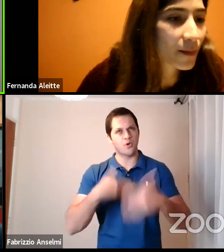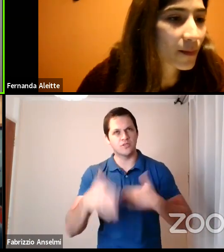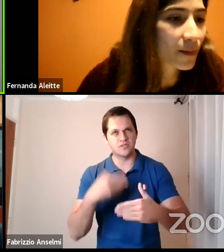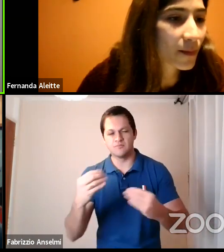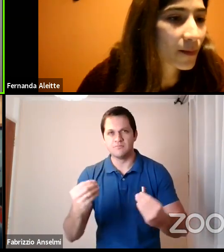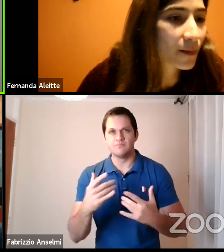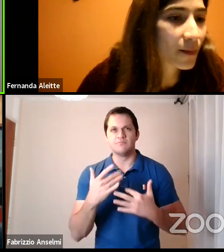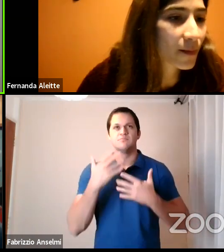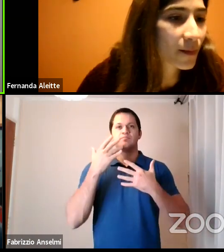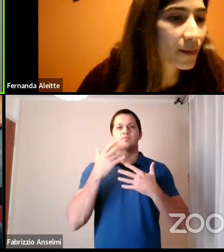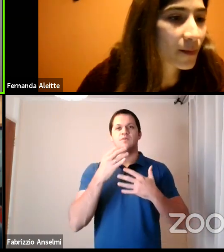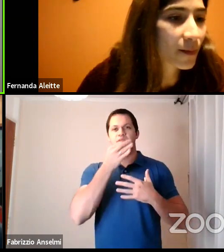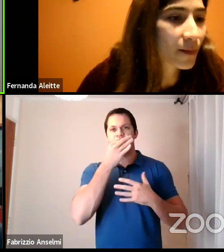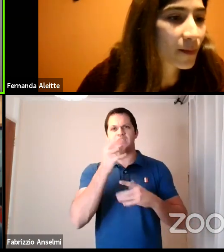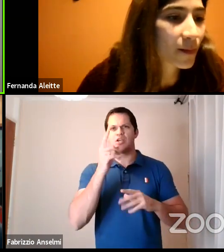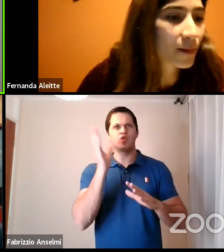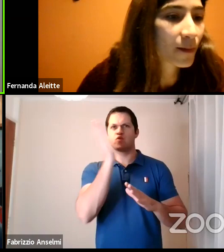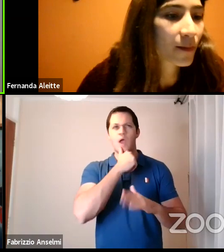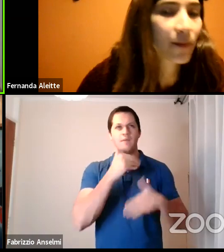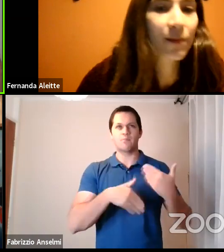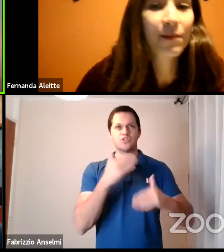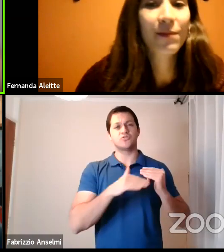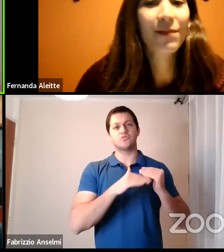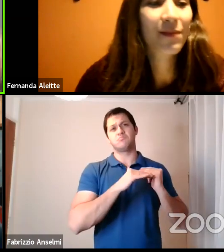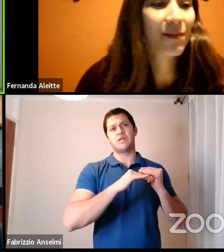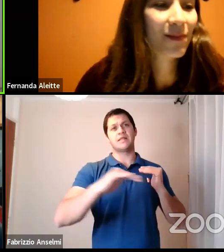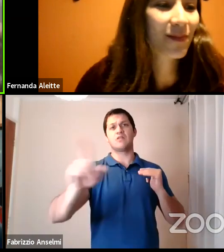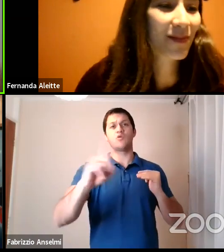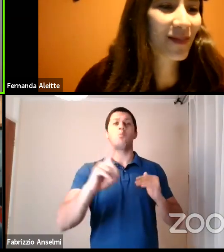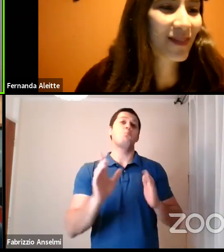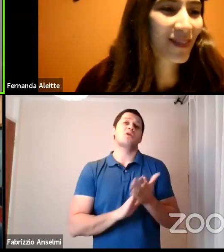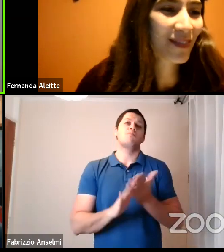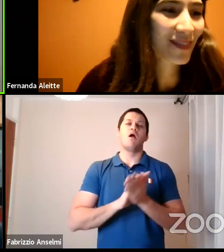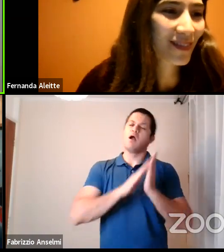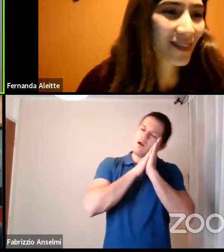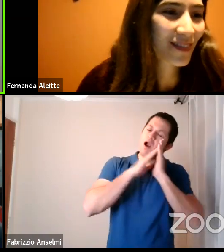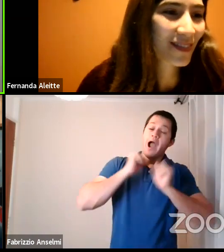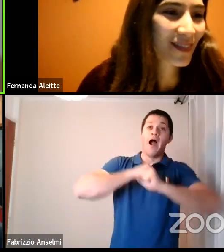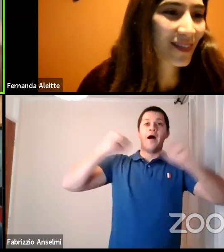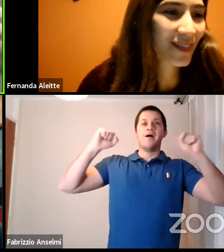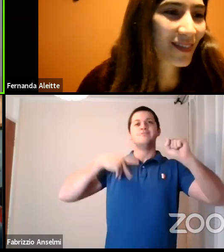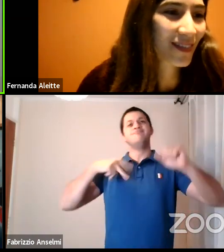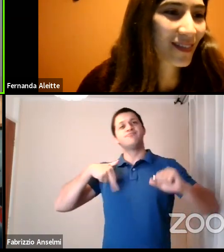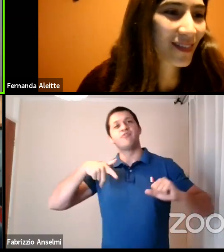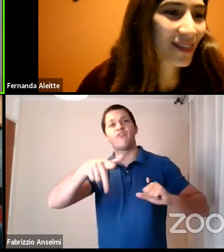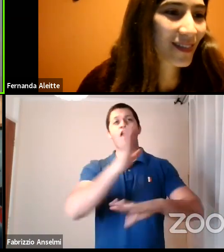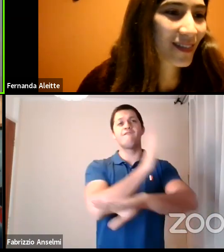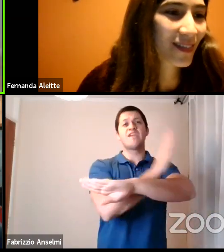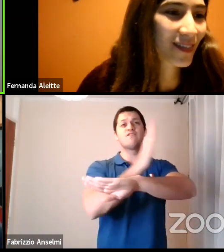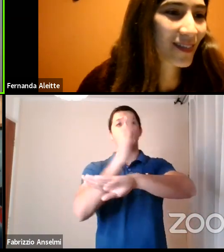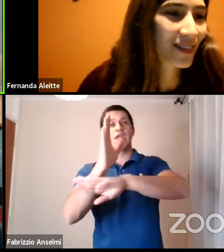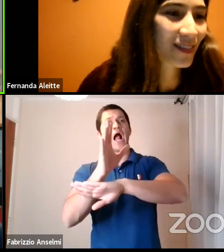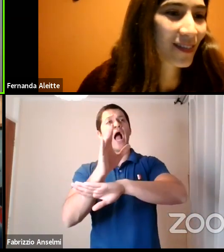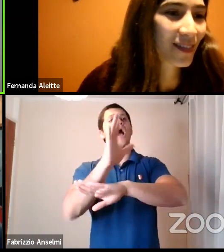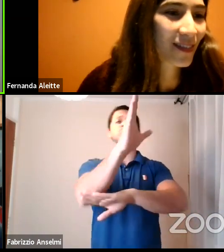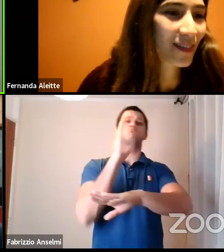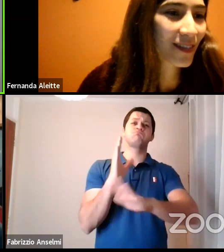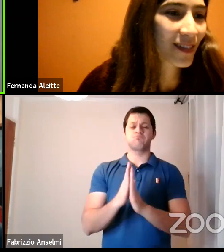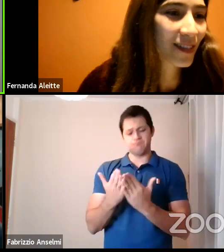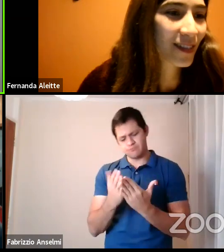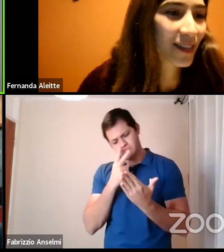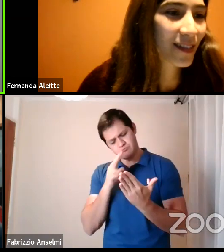di cuenta, ningún proceso es lineal. No es que ustedes se levantaron un día, fueron a la biblioteca, levantaron un libro, leyeron un poco y redactaron esta presentación. Sin duda no fue